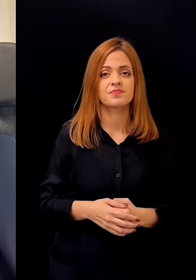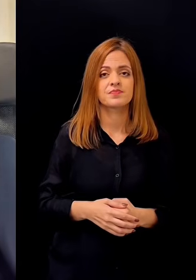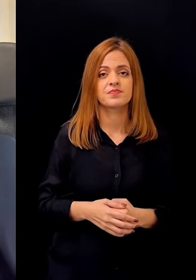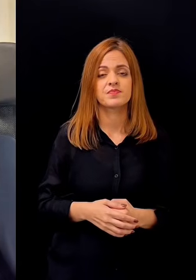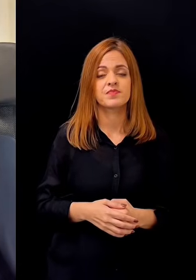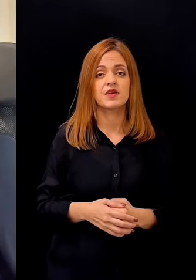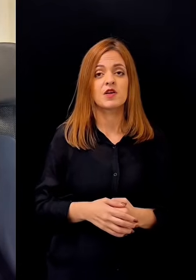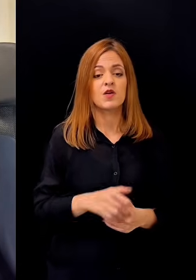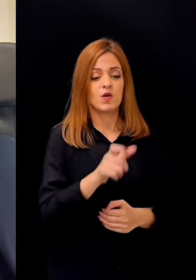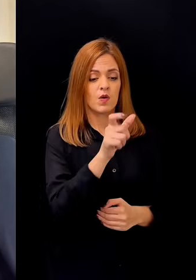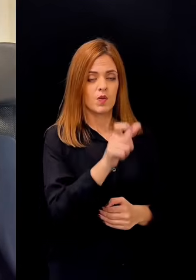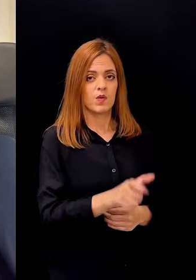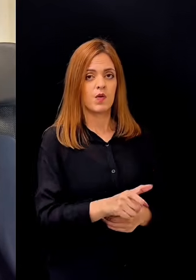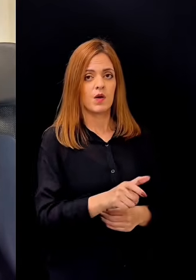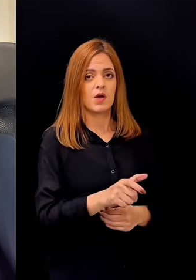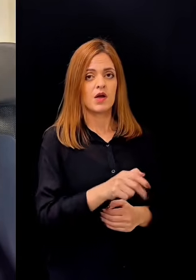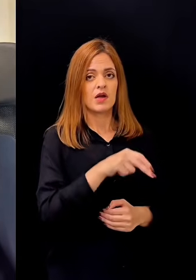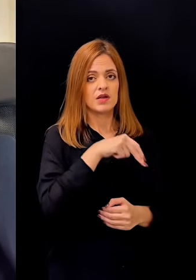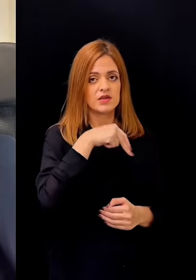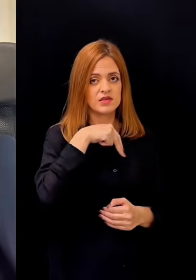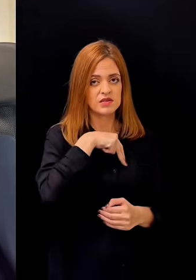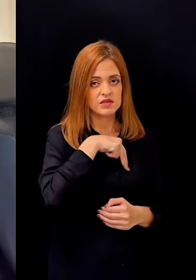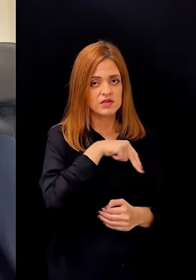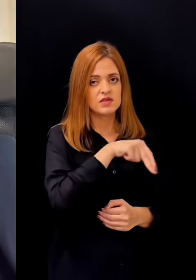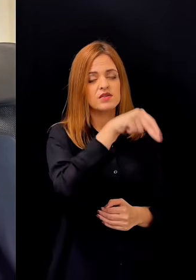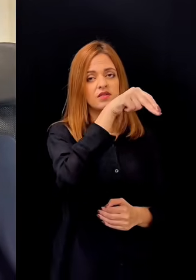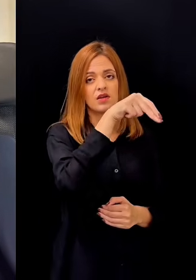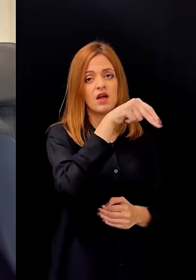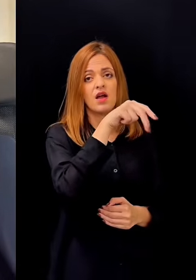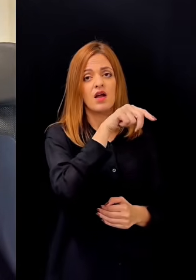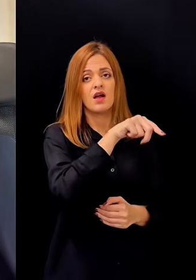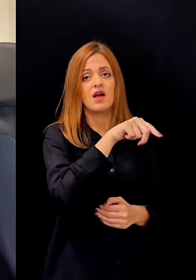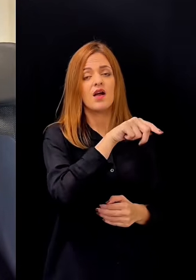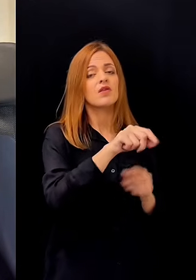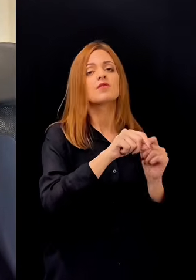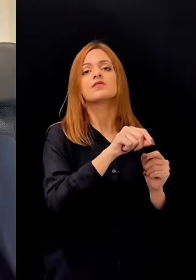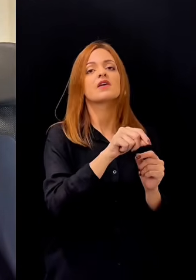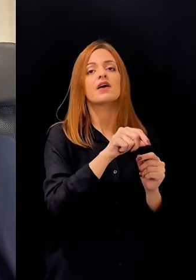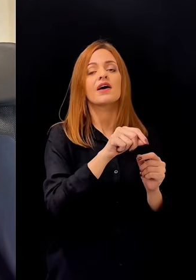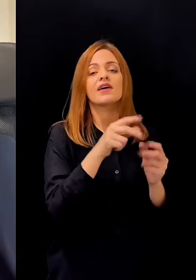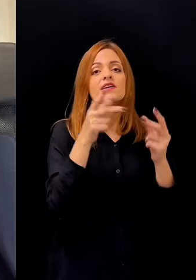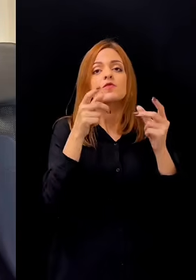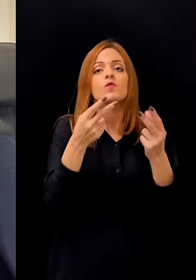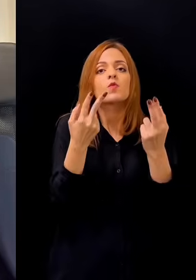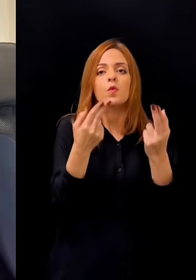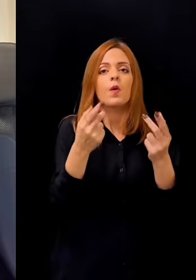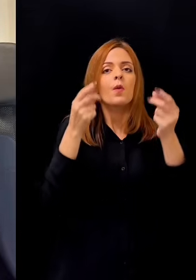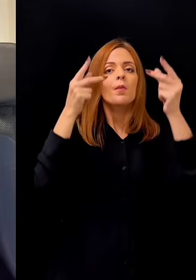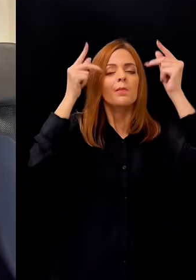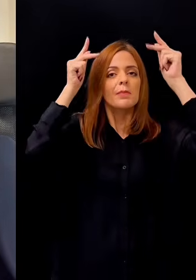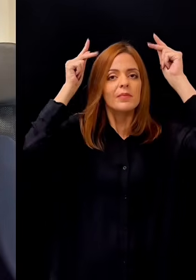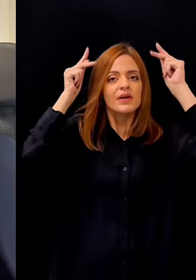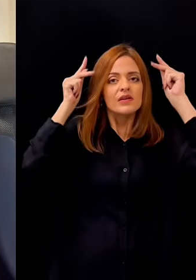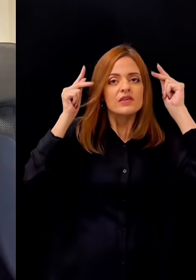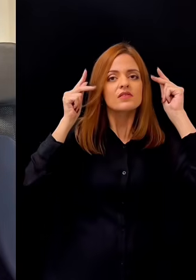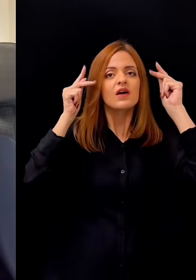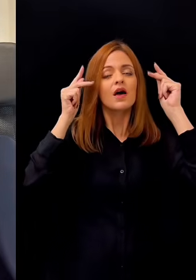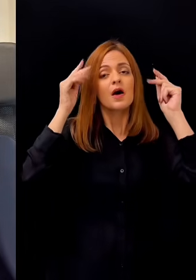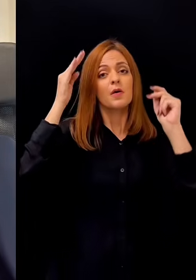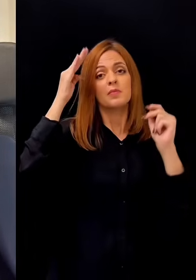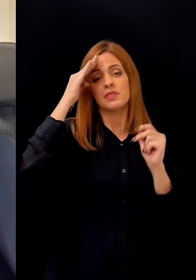com Nicodemos. Quem era Nicodemos? Nicodemos era um príncipe, é um dos